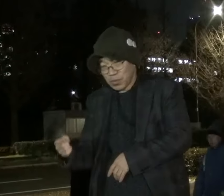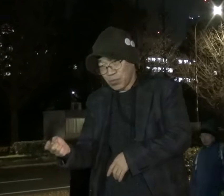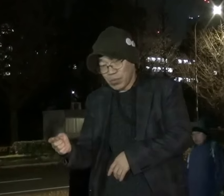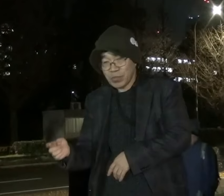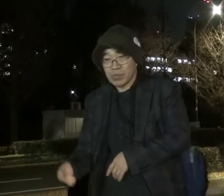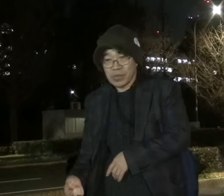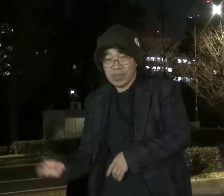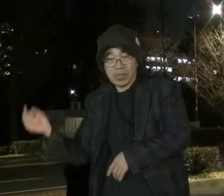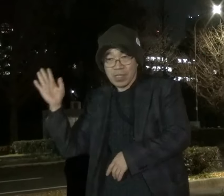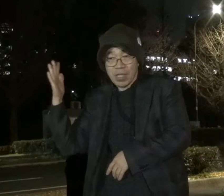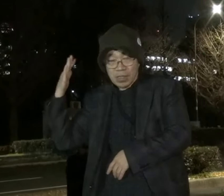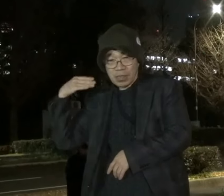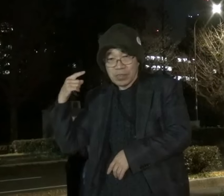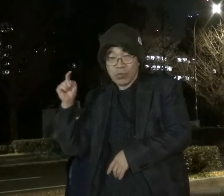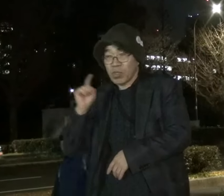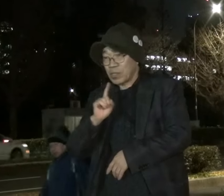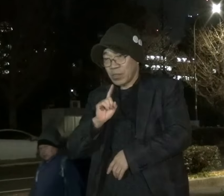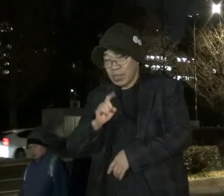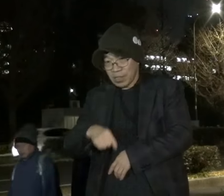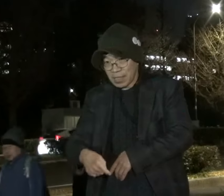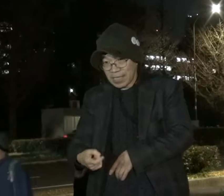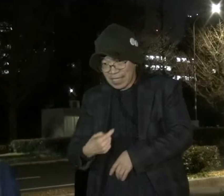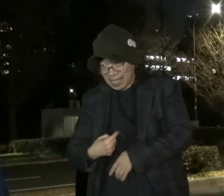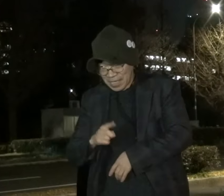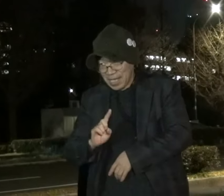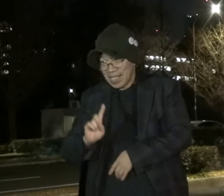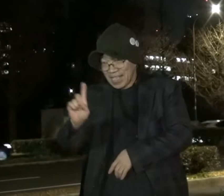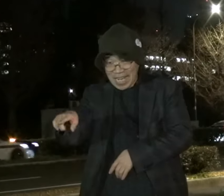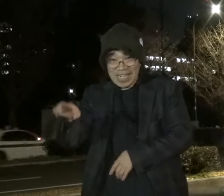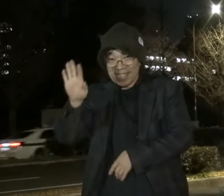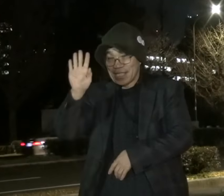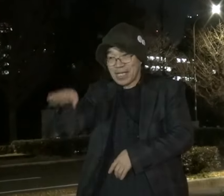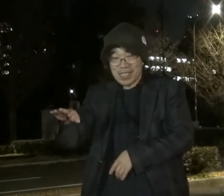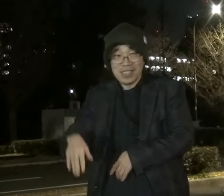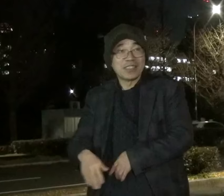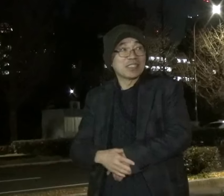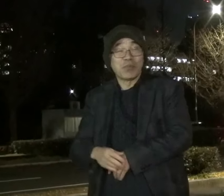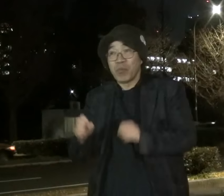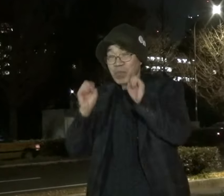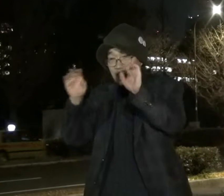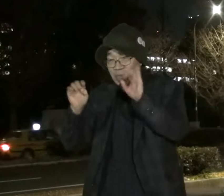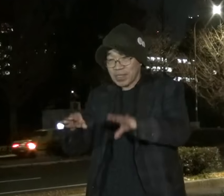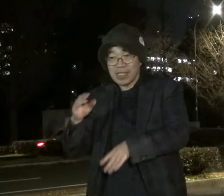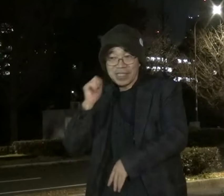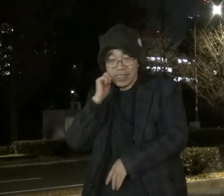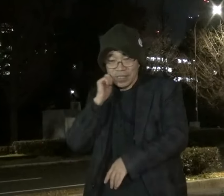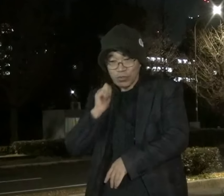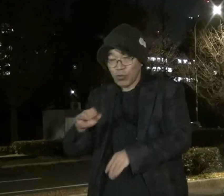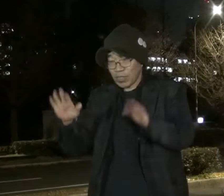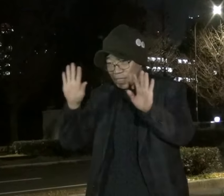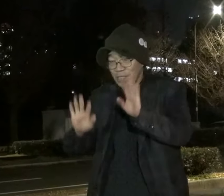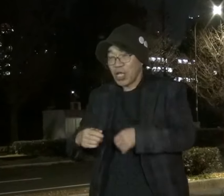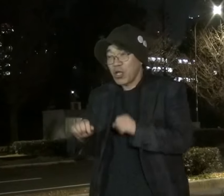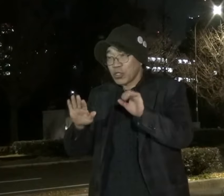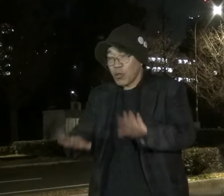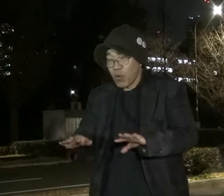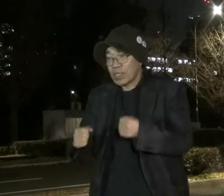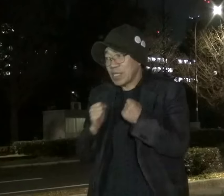した。だいぶ寒くなってきました。今日はちょっと、ね、寒いですね。